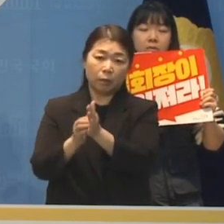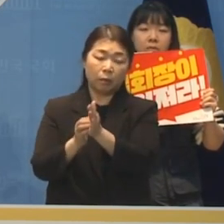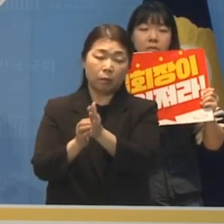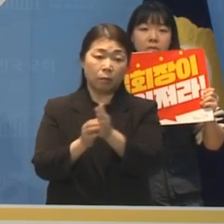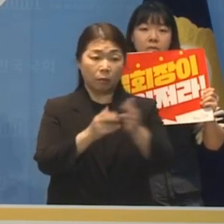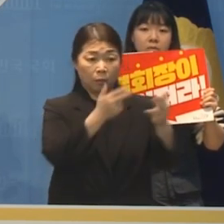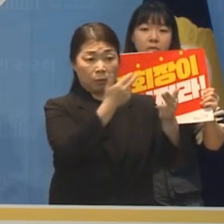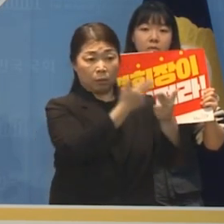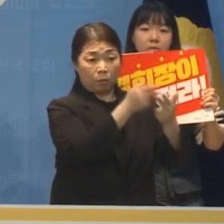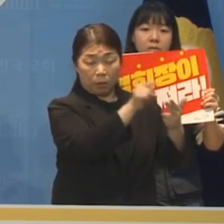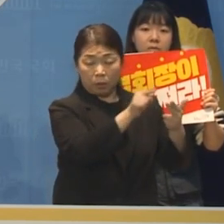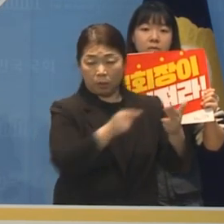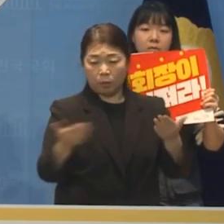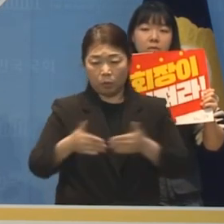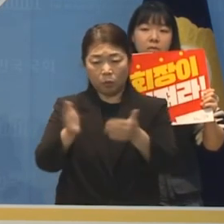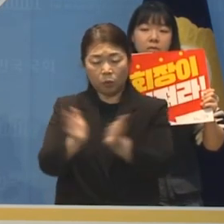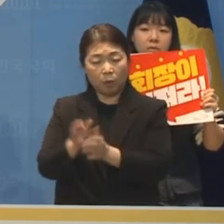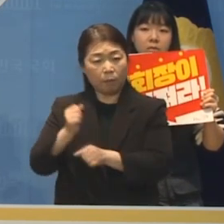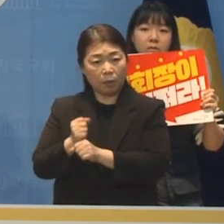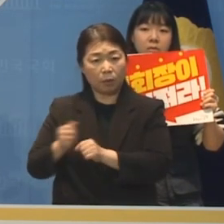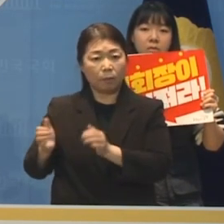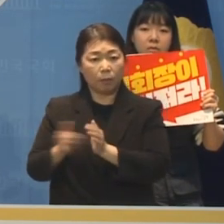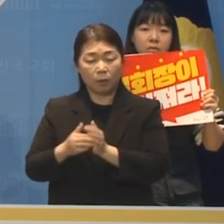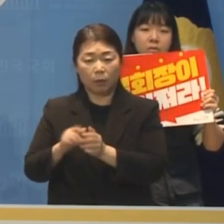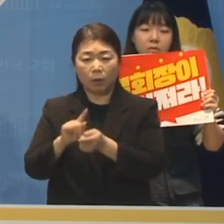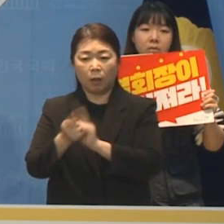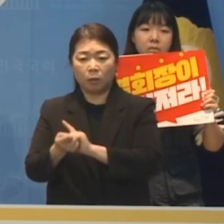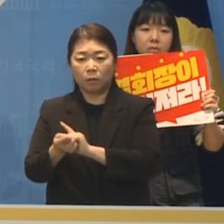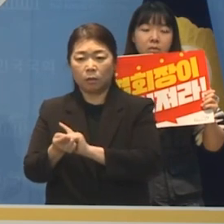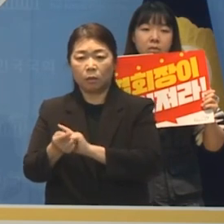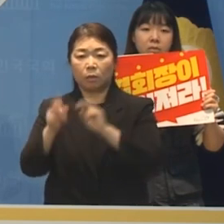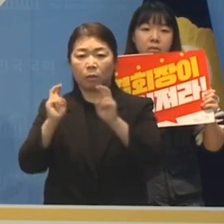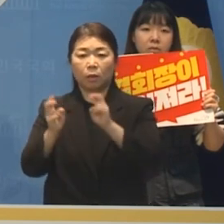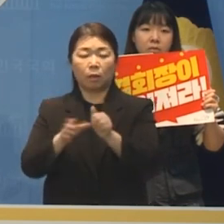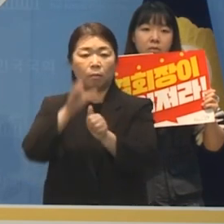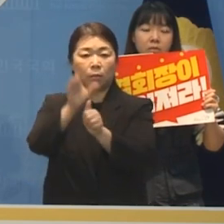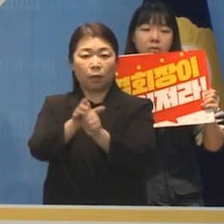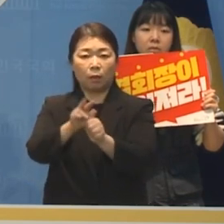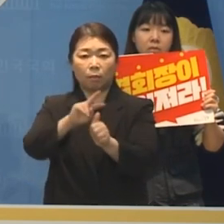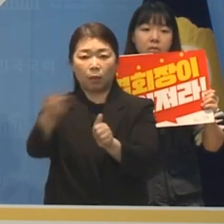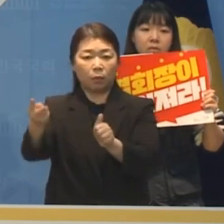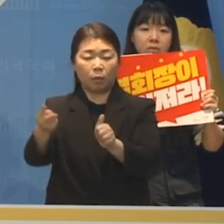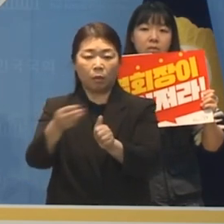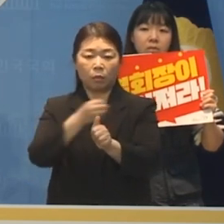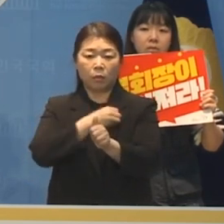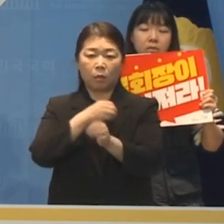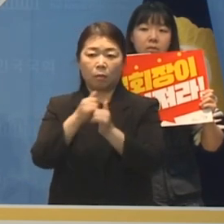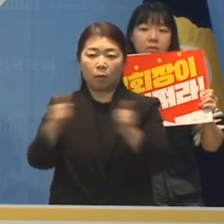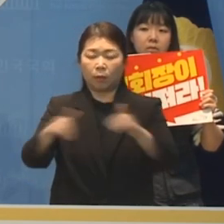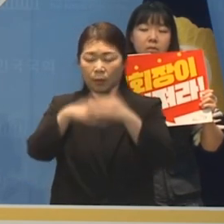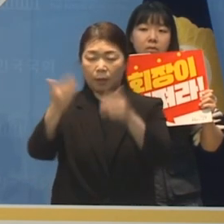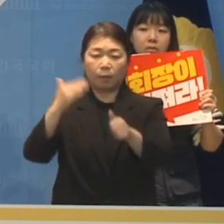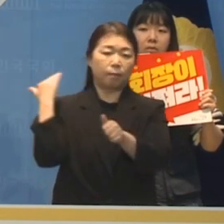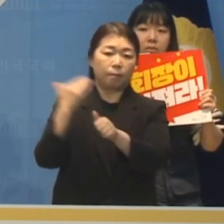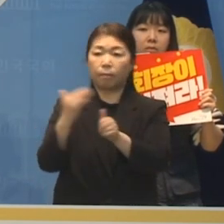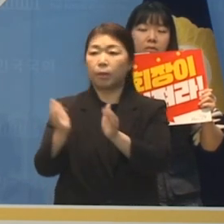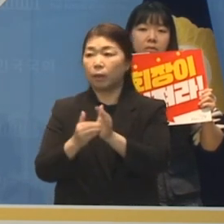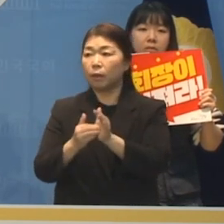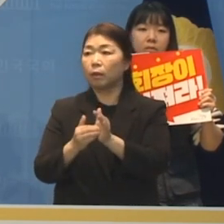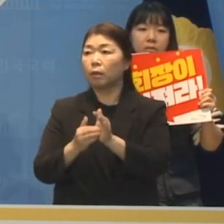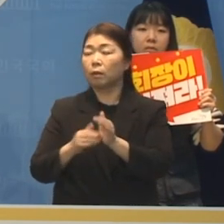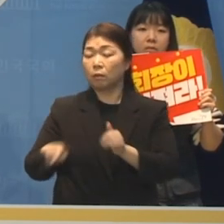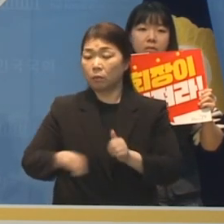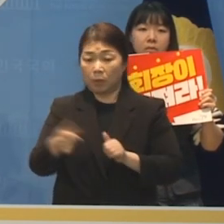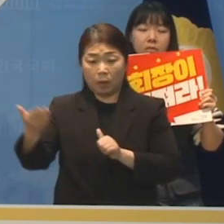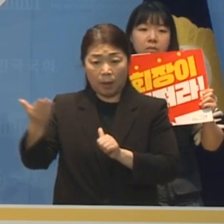우리가 노동조합을 만들더니 하청업체를 바꾸고 조합원들을 전부 해고했습니다. 우리를